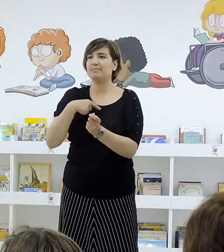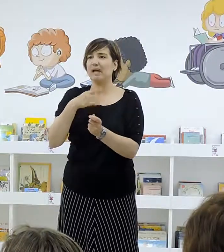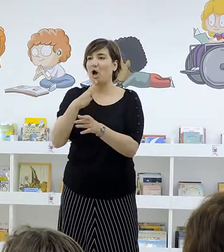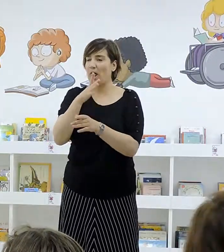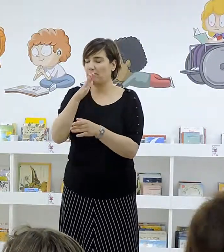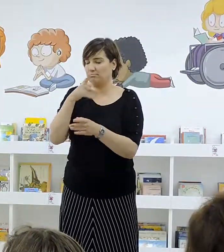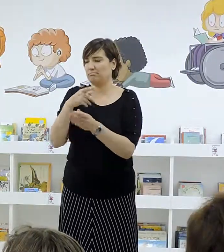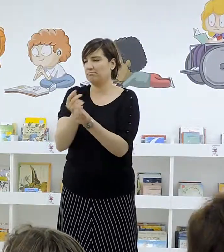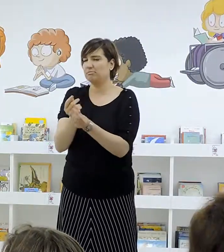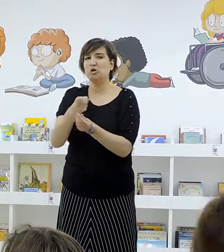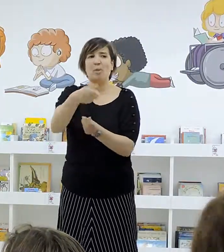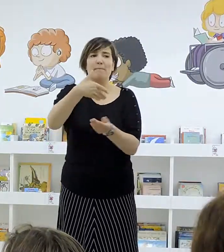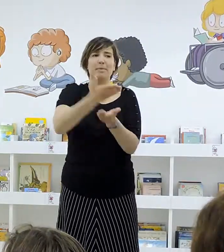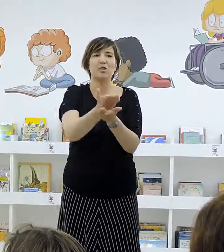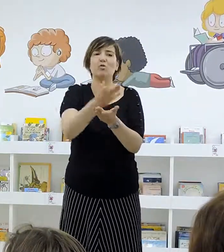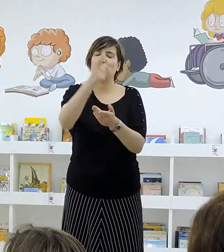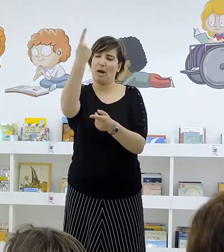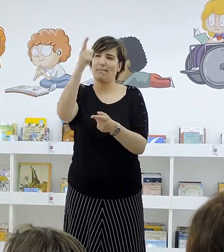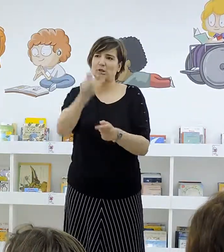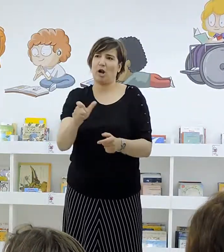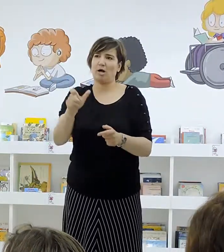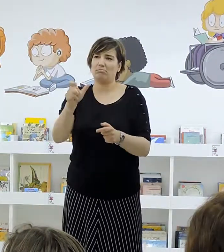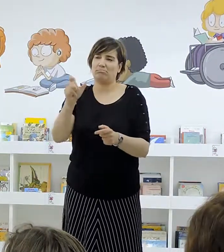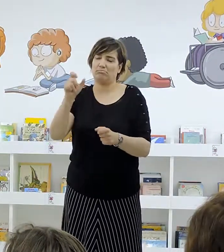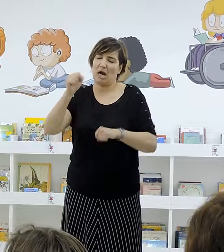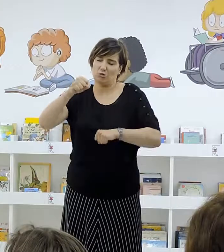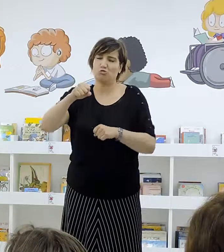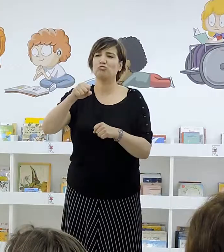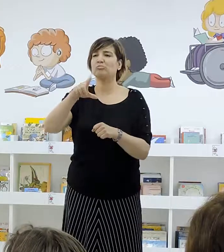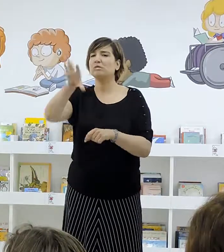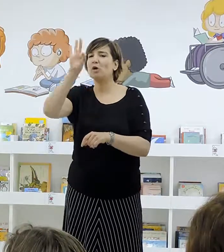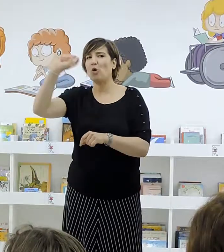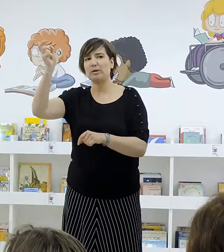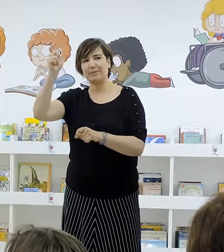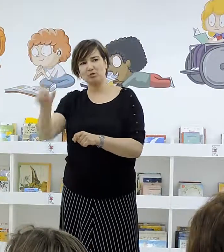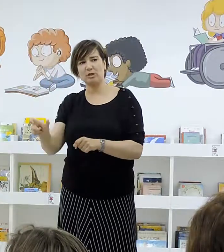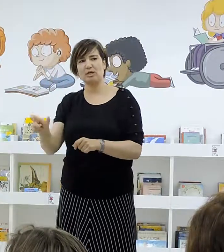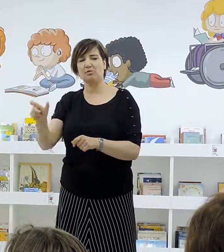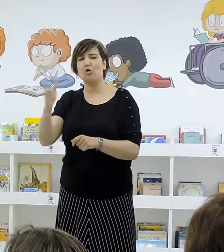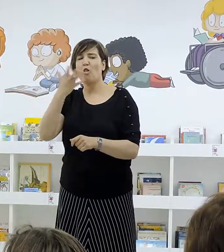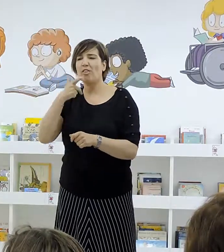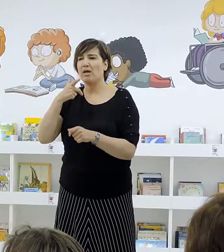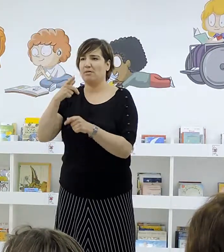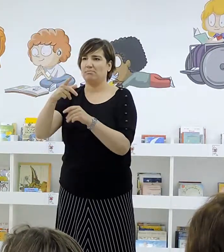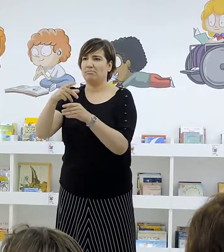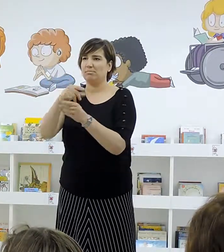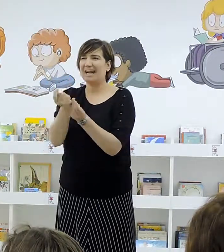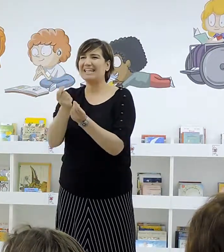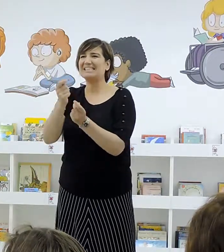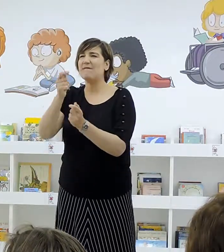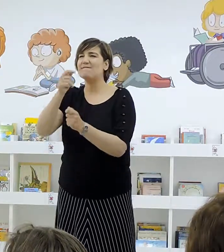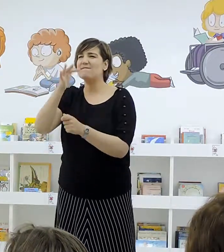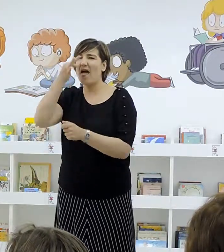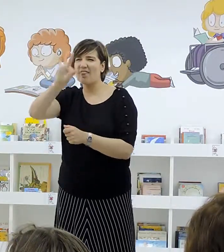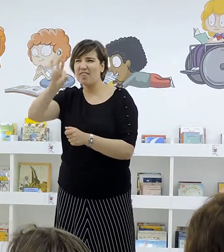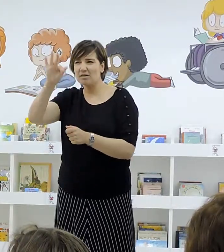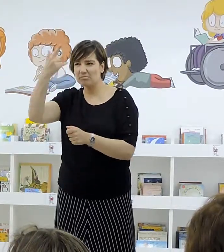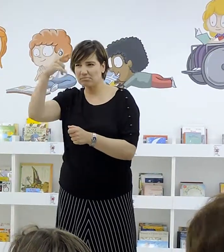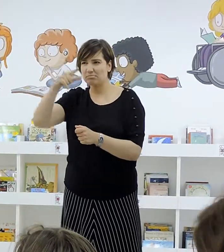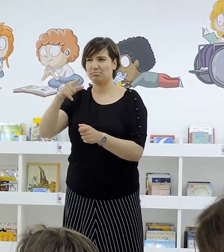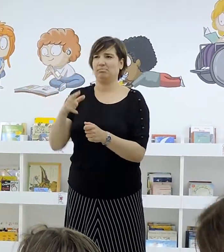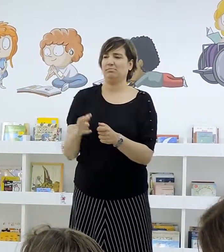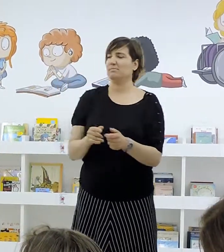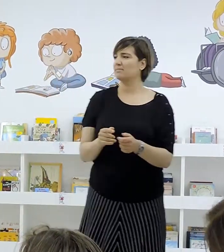baraja, es más difícil, te pido que sea con un adulto y que elijas a otra persona, ¿no? Que conozca la baraja de póker, ¿no? No lo quiero decidir yo porque